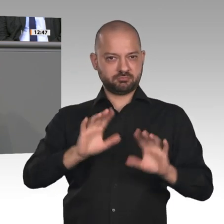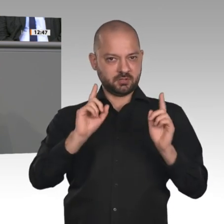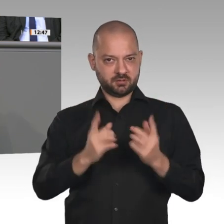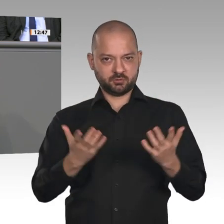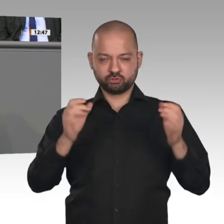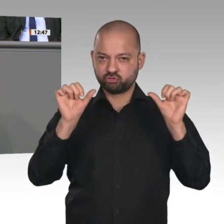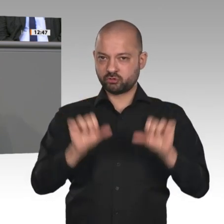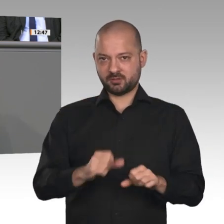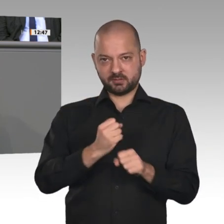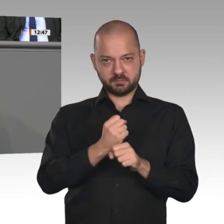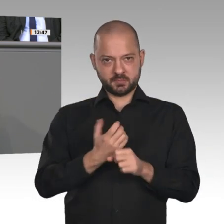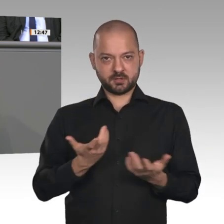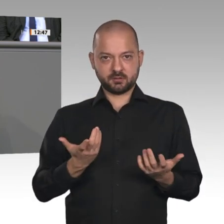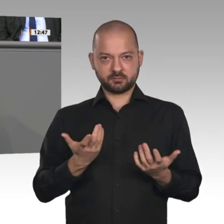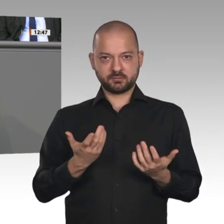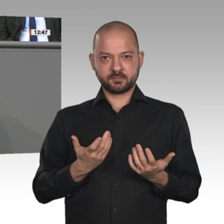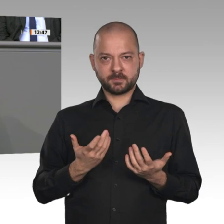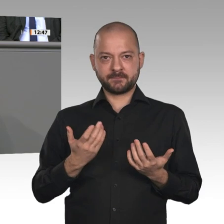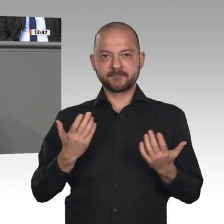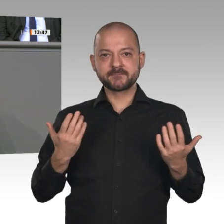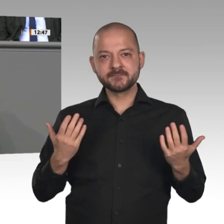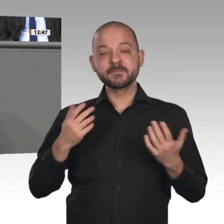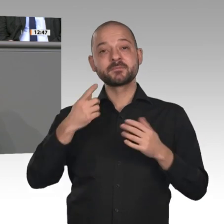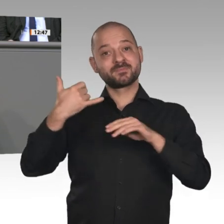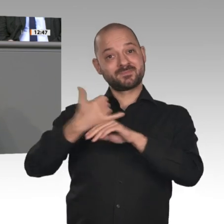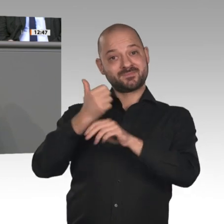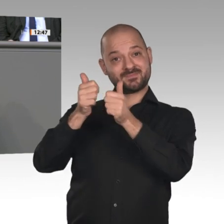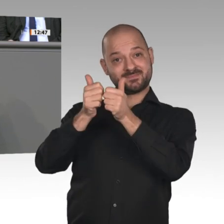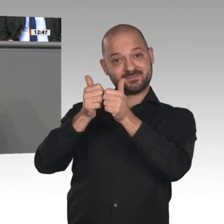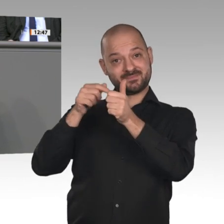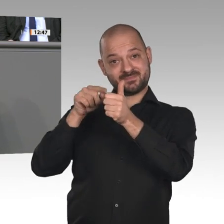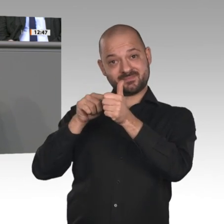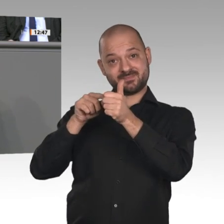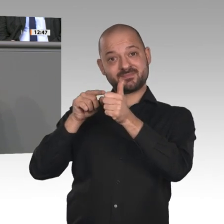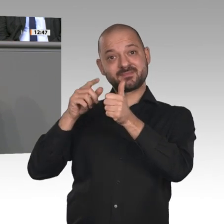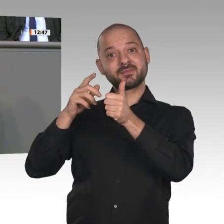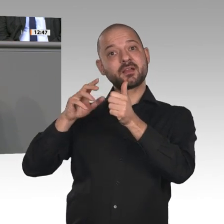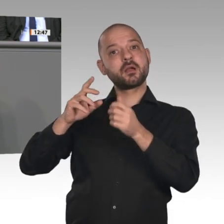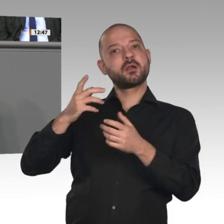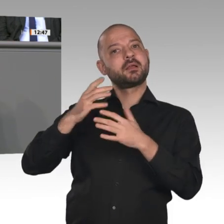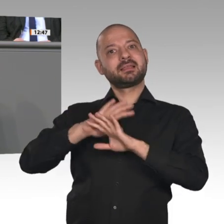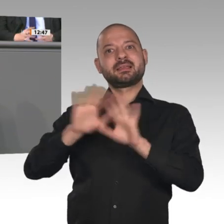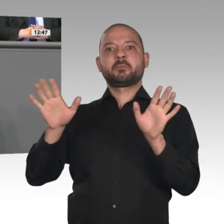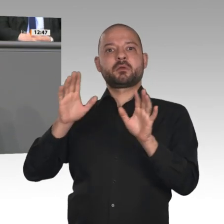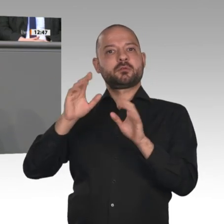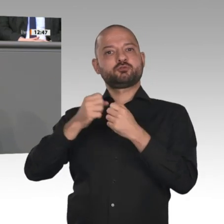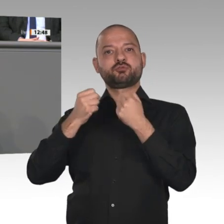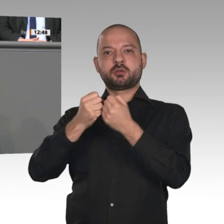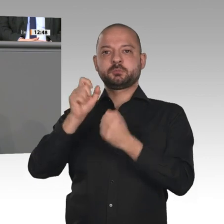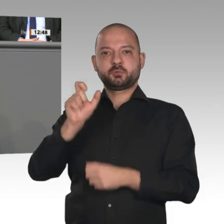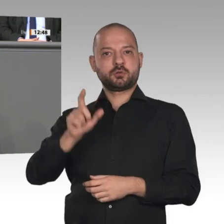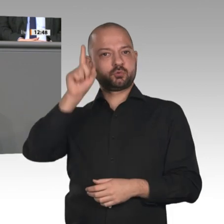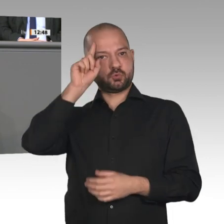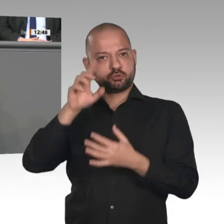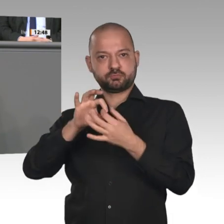Staatsbürgerschaft erworben hätten. Dieser Gummiparagraf schließt auch alle jene ein, die nie deutsche Staatsbürger waren und nie Interesse an einer